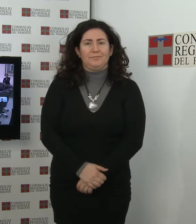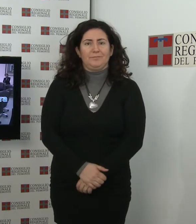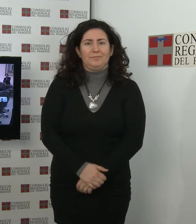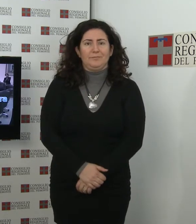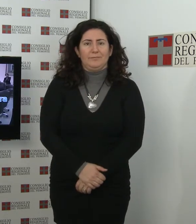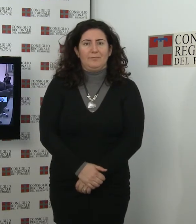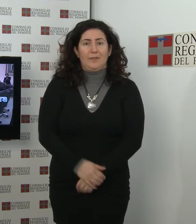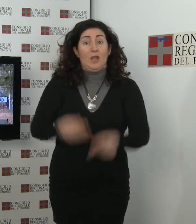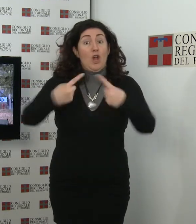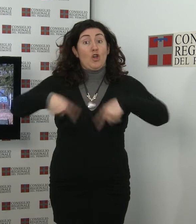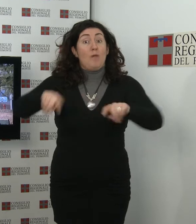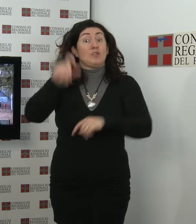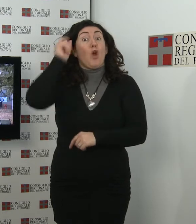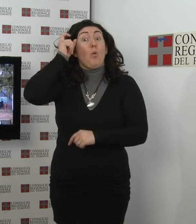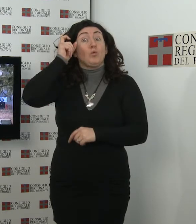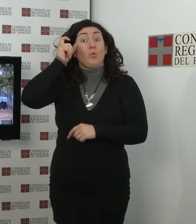Riunione della Commissione Cultura.